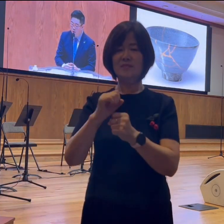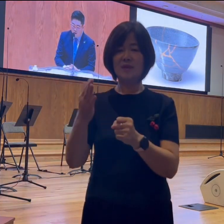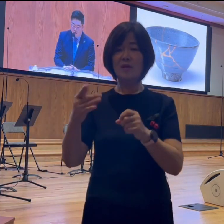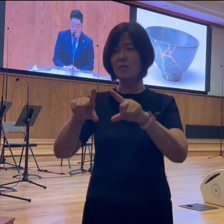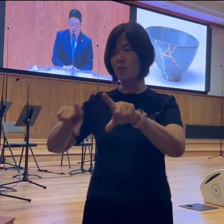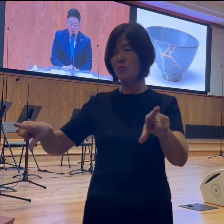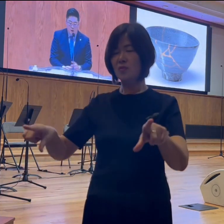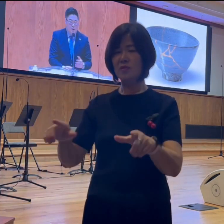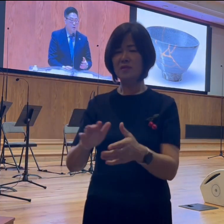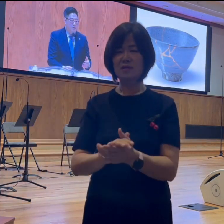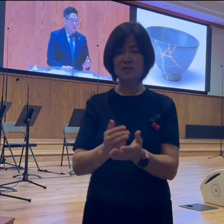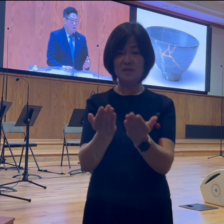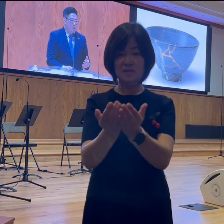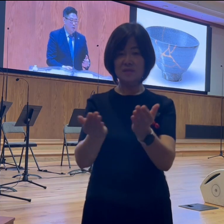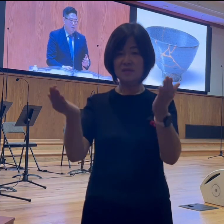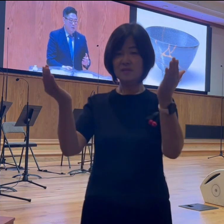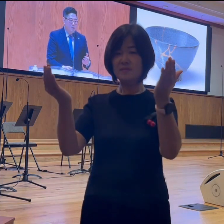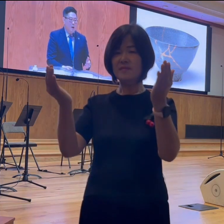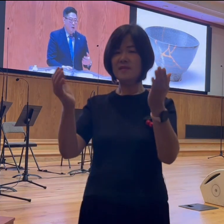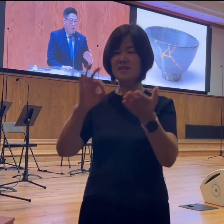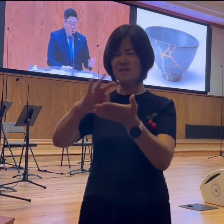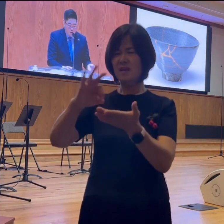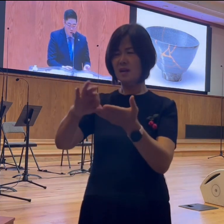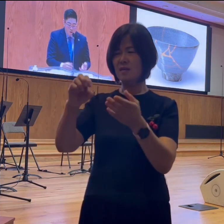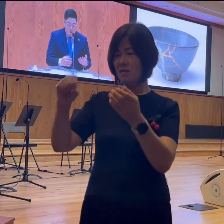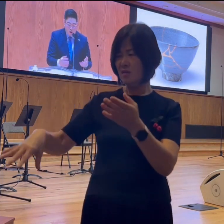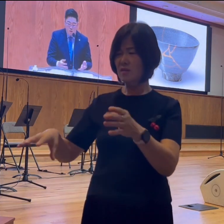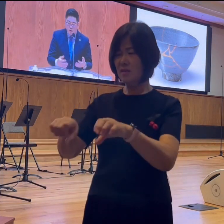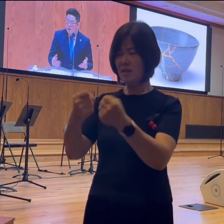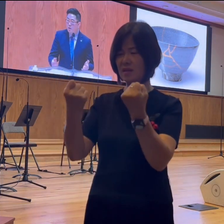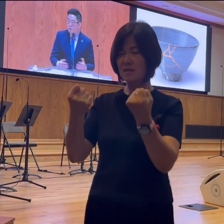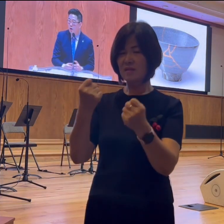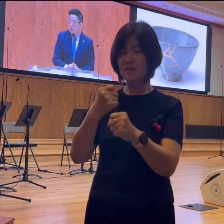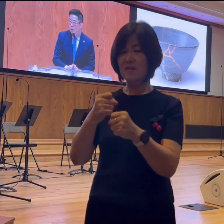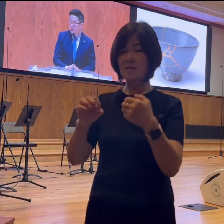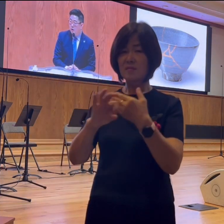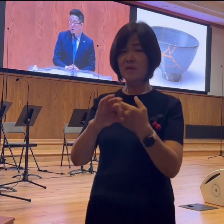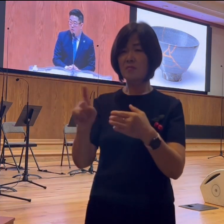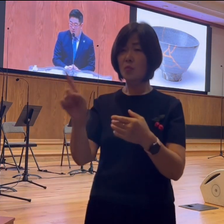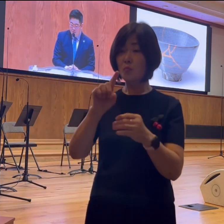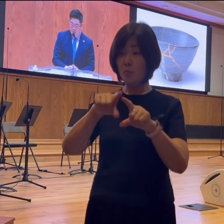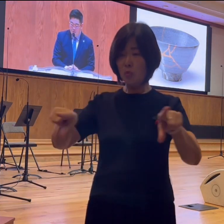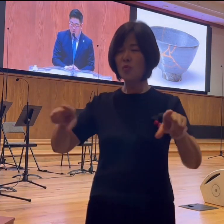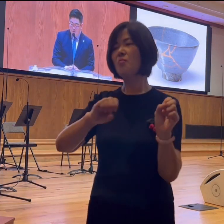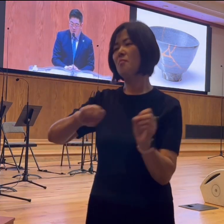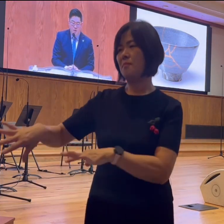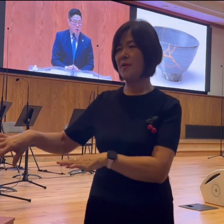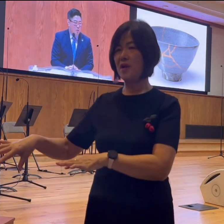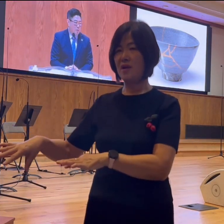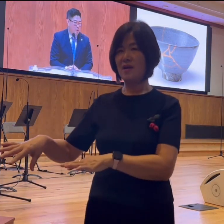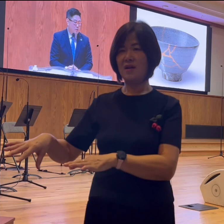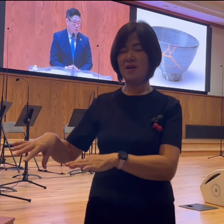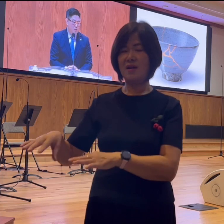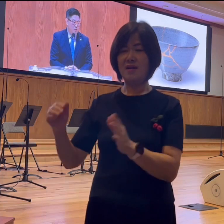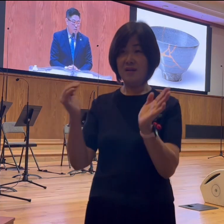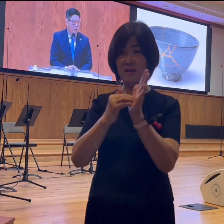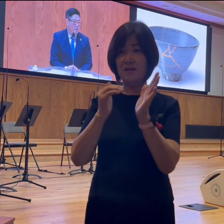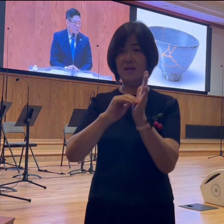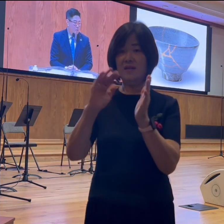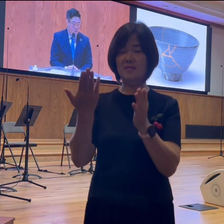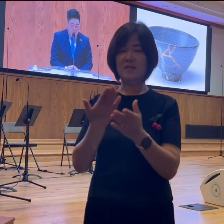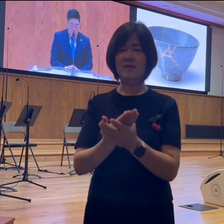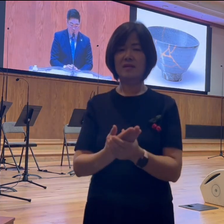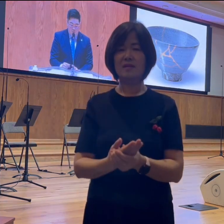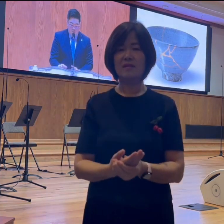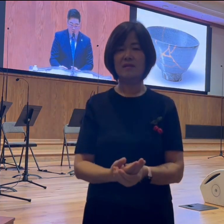보통은 이렇게 그릇을 쓰다가 떨어뜨려서 깨지고 산산조각이 나면 어떻게 해요? 쓰레기통에 버리죠. 저는